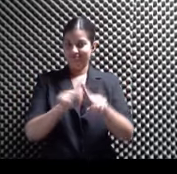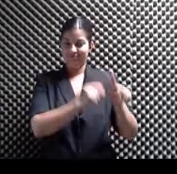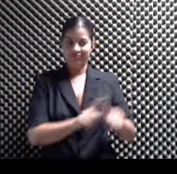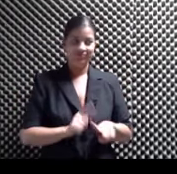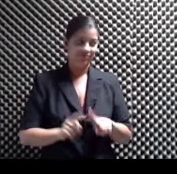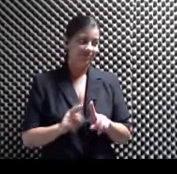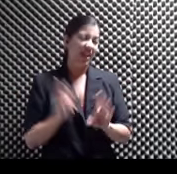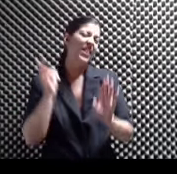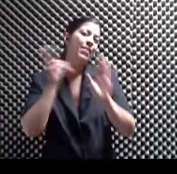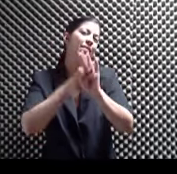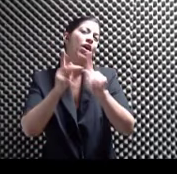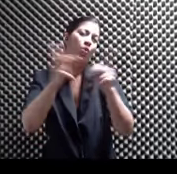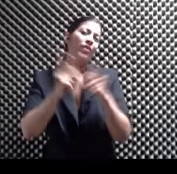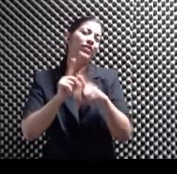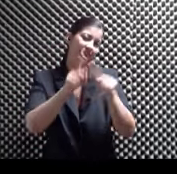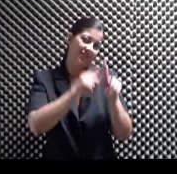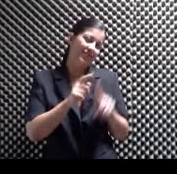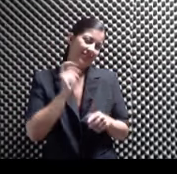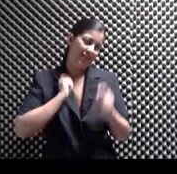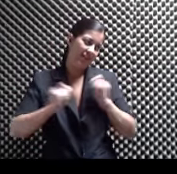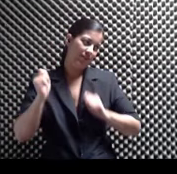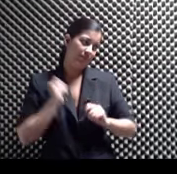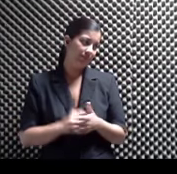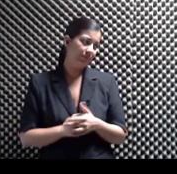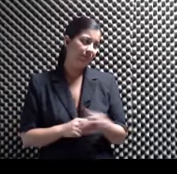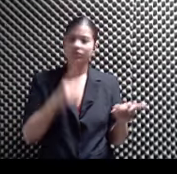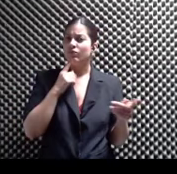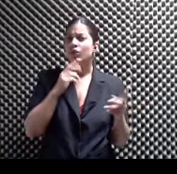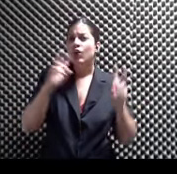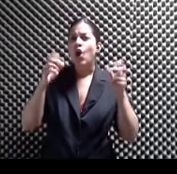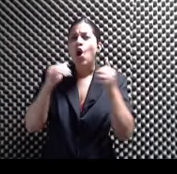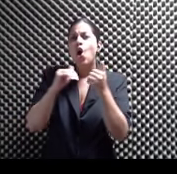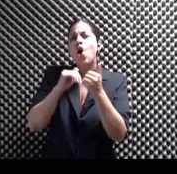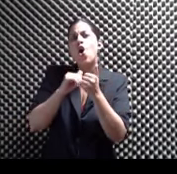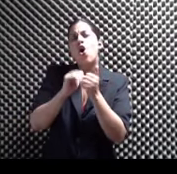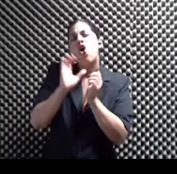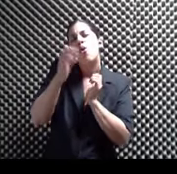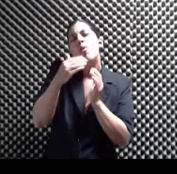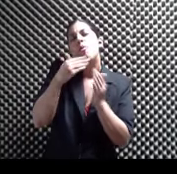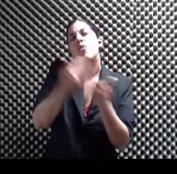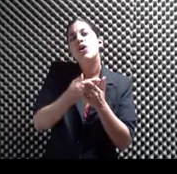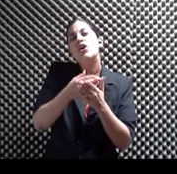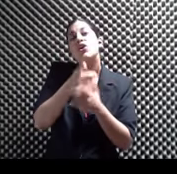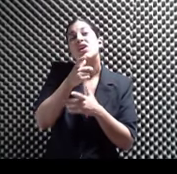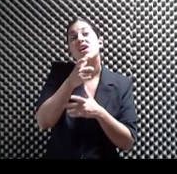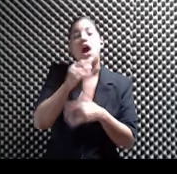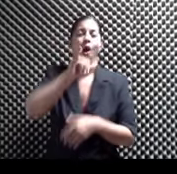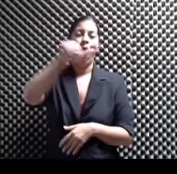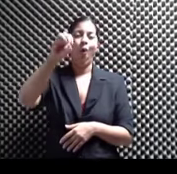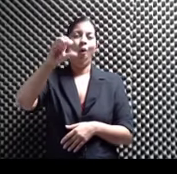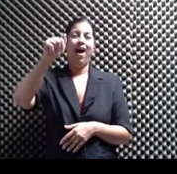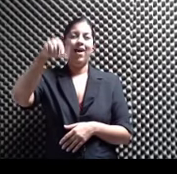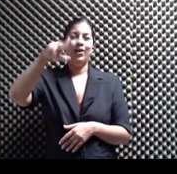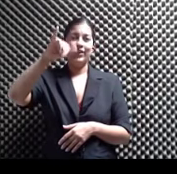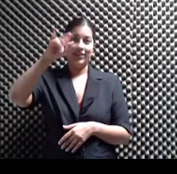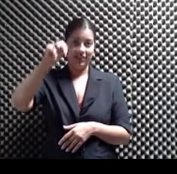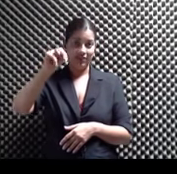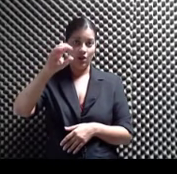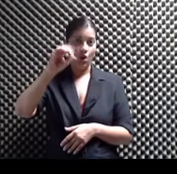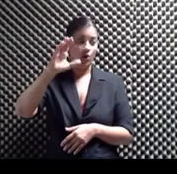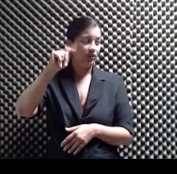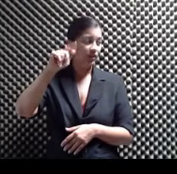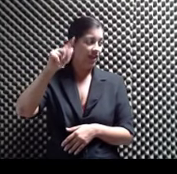esos lugares distintos del teatro. Y esa pieza, como bueno, es de Joaquín Octavio. Sí, de Joaquín Octavio, que es nuestro gran amigo,